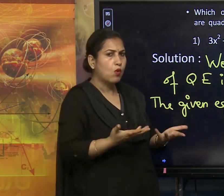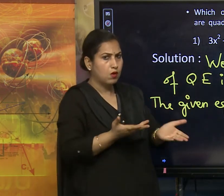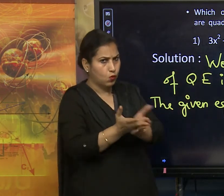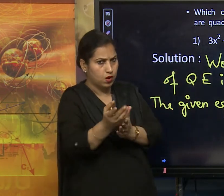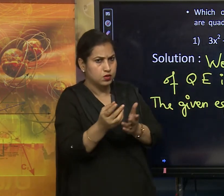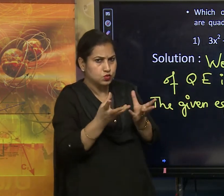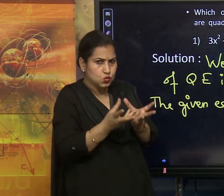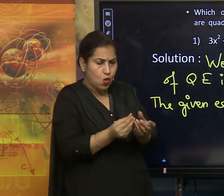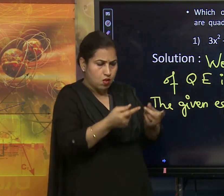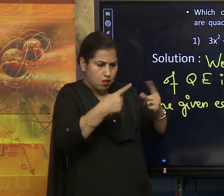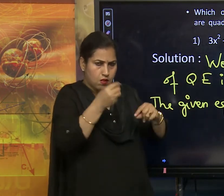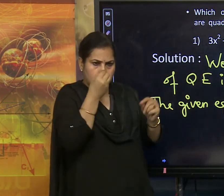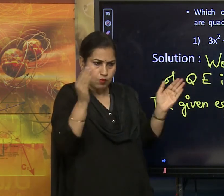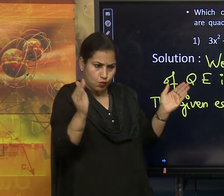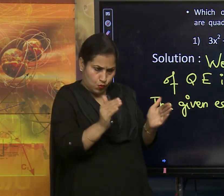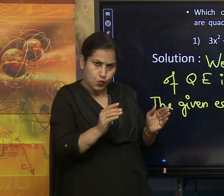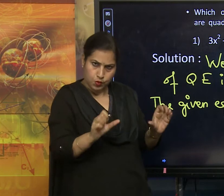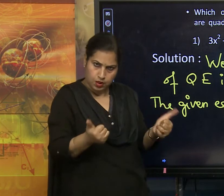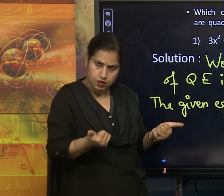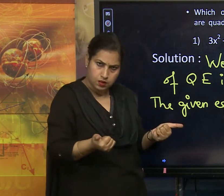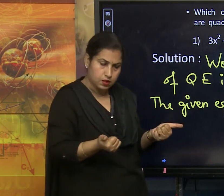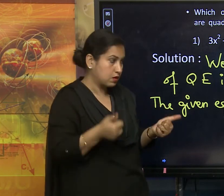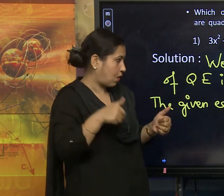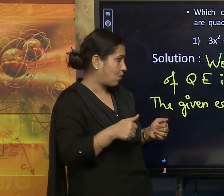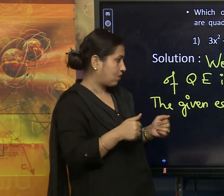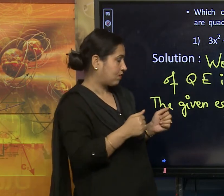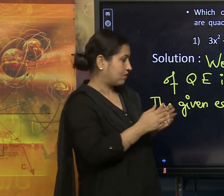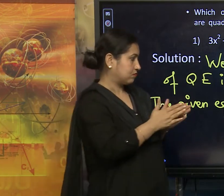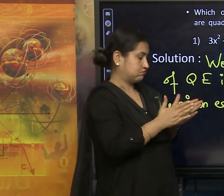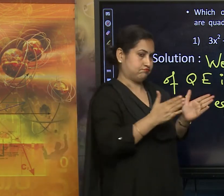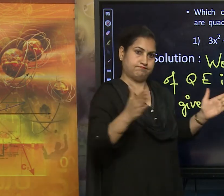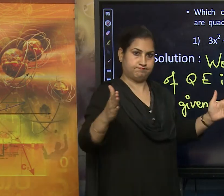कि क्या इसको लिखने का कोई और भी तरीका हमें लग रहा है,